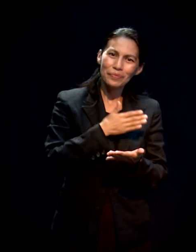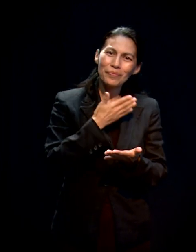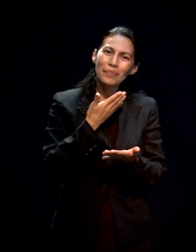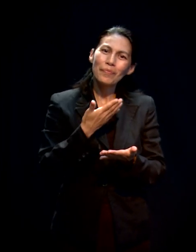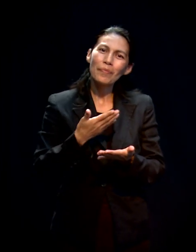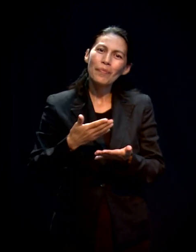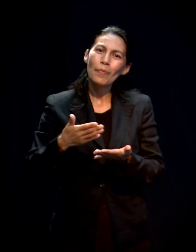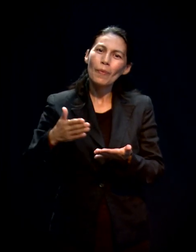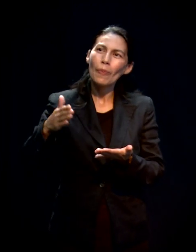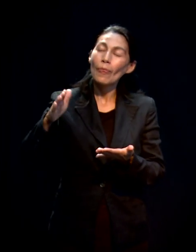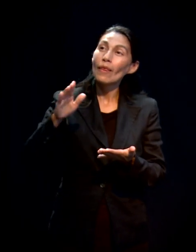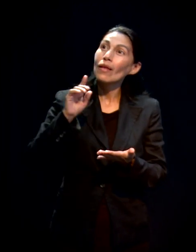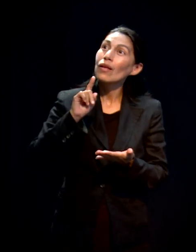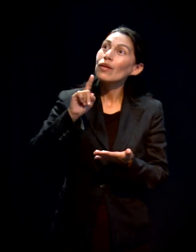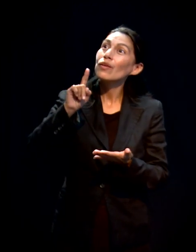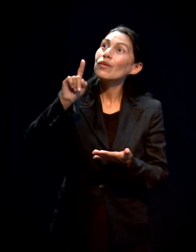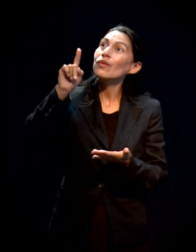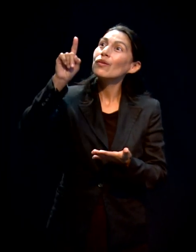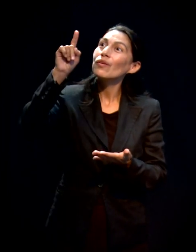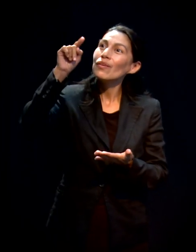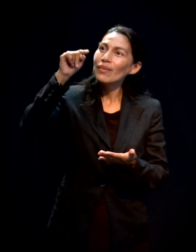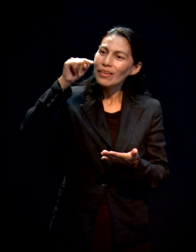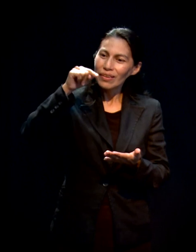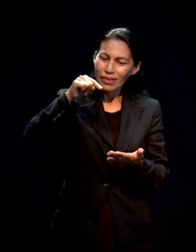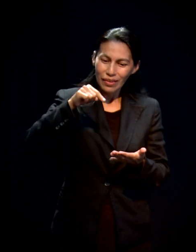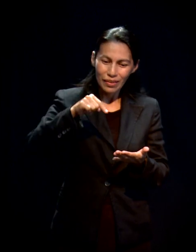aquí y